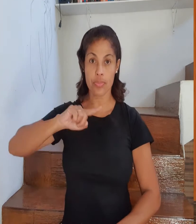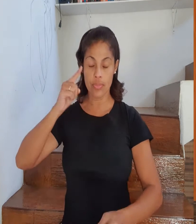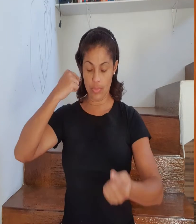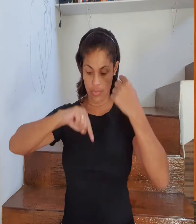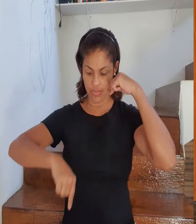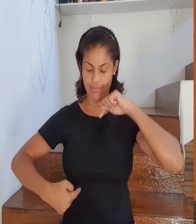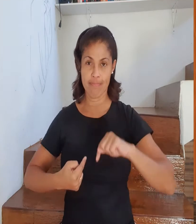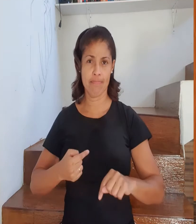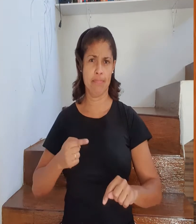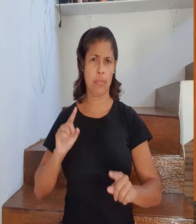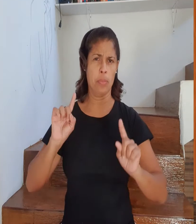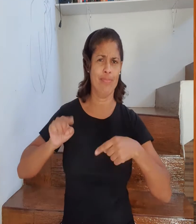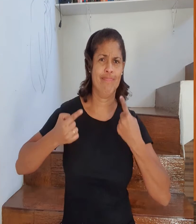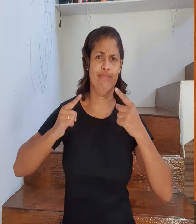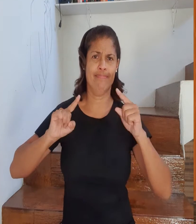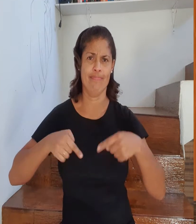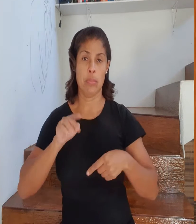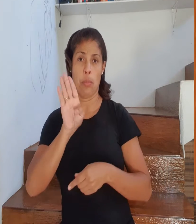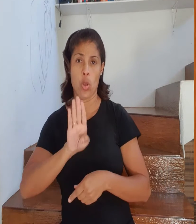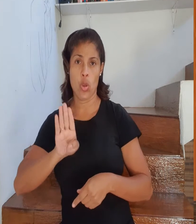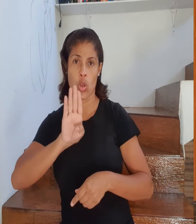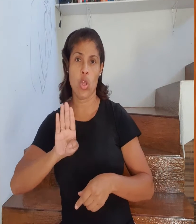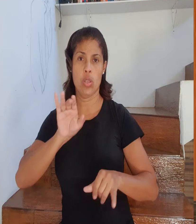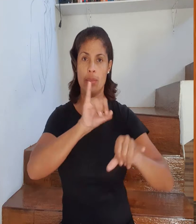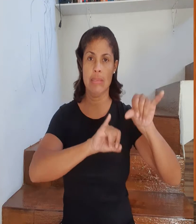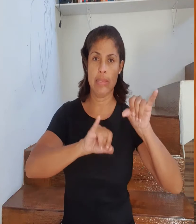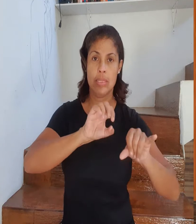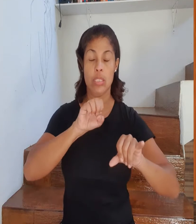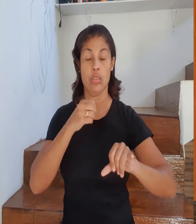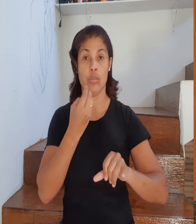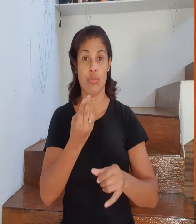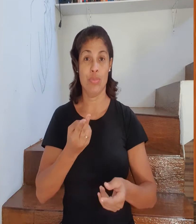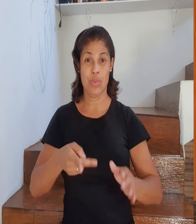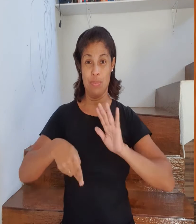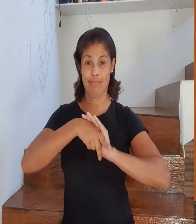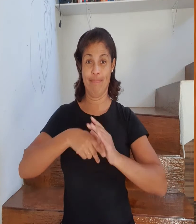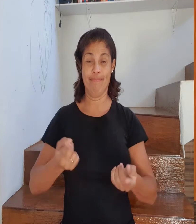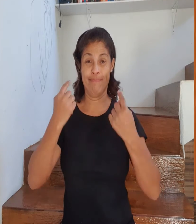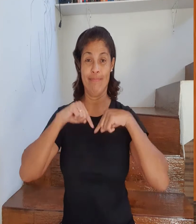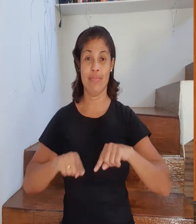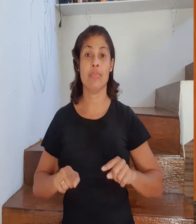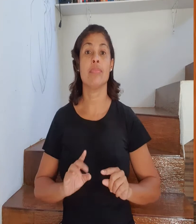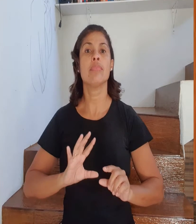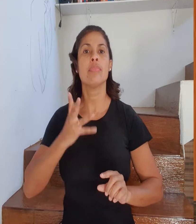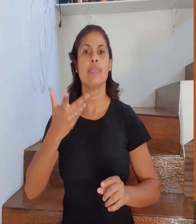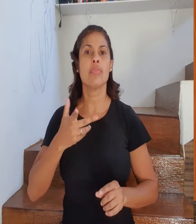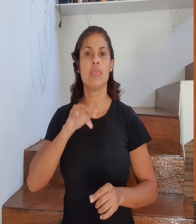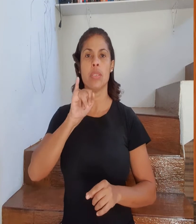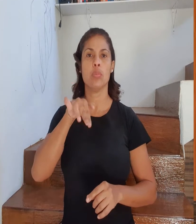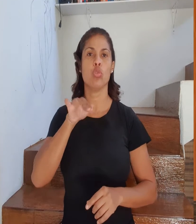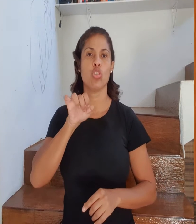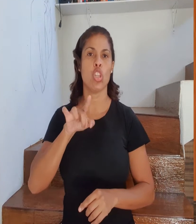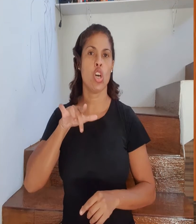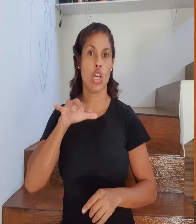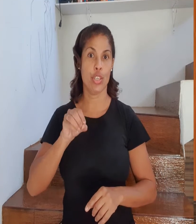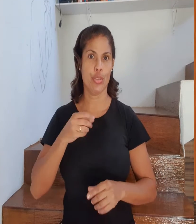Quando o nosso organismo sofre uma agressão biológica, química ou até mesmo física, ele reage por meio do sistema